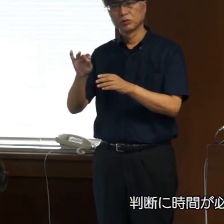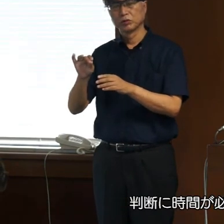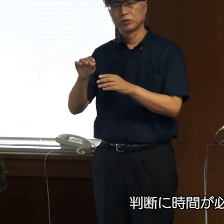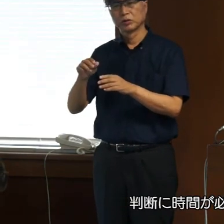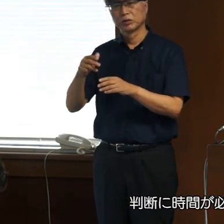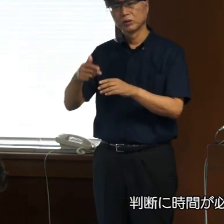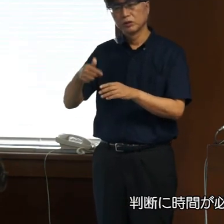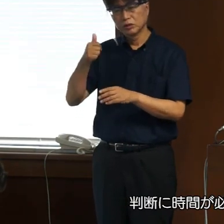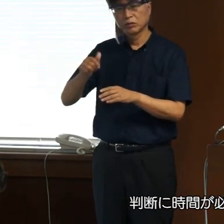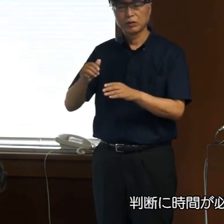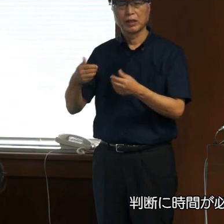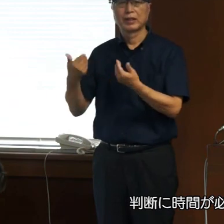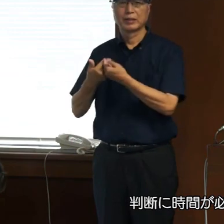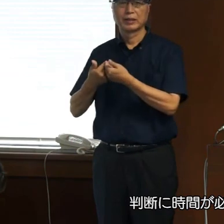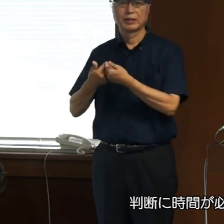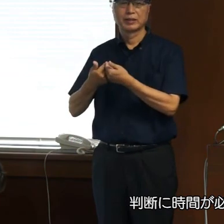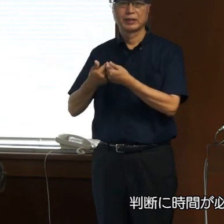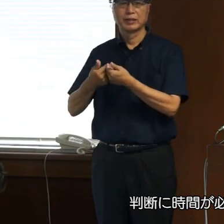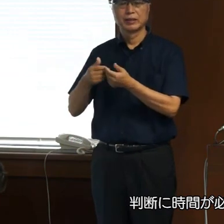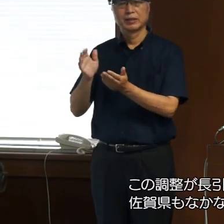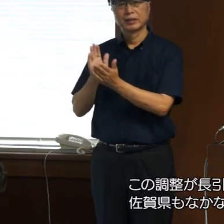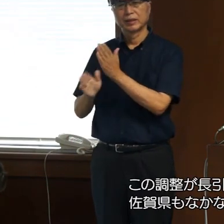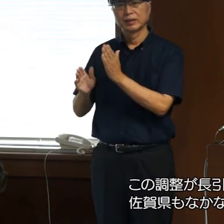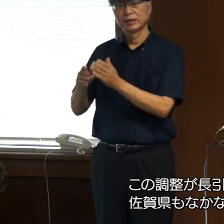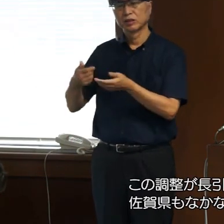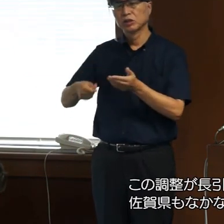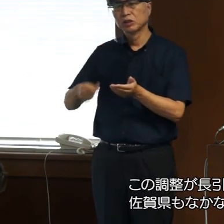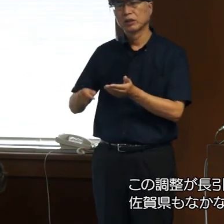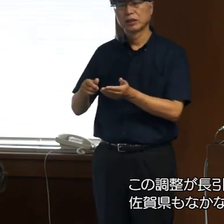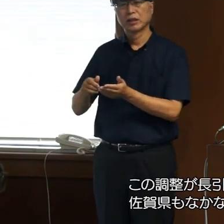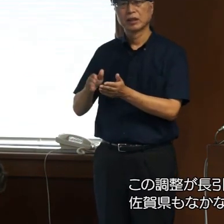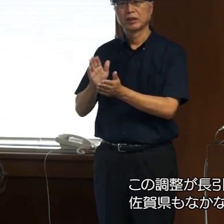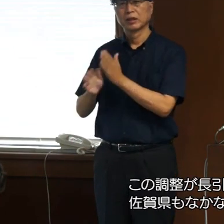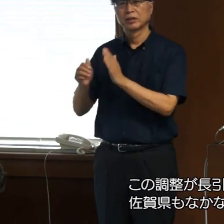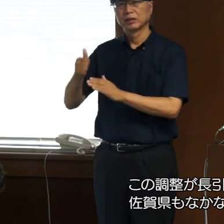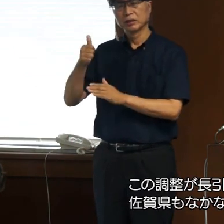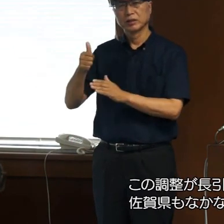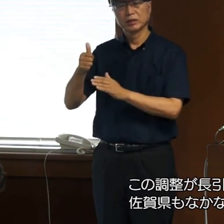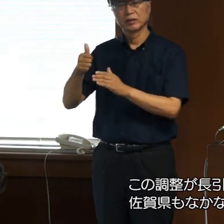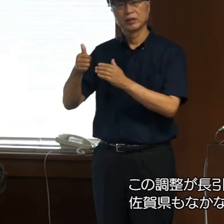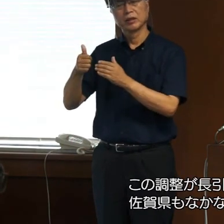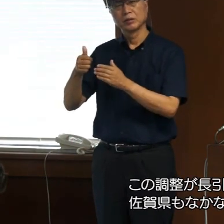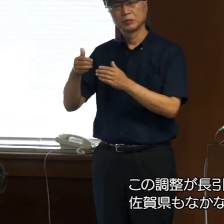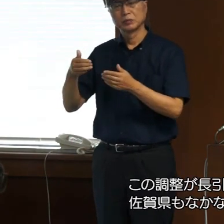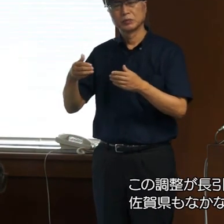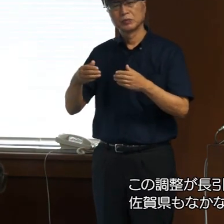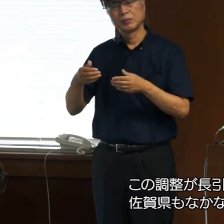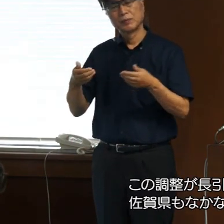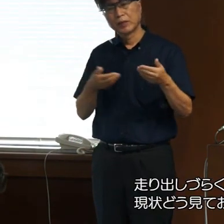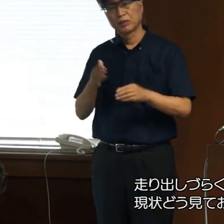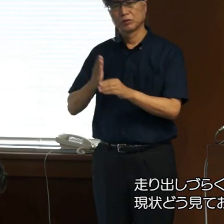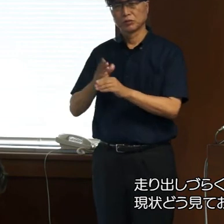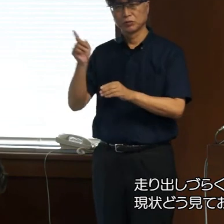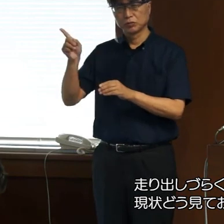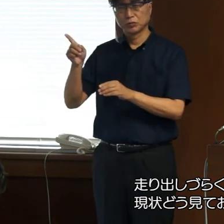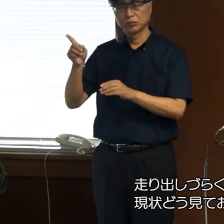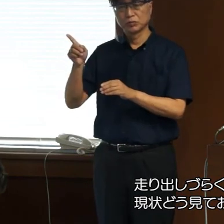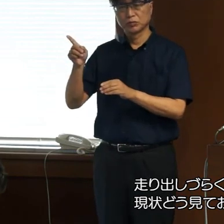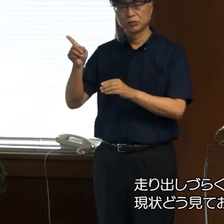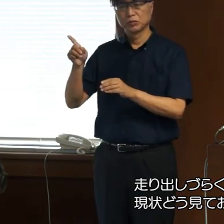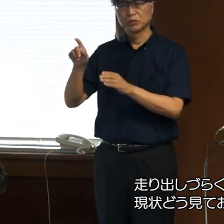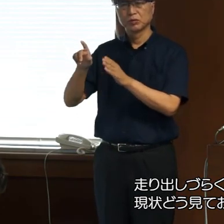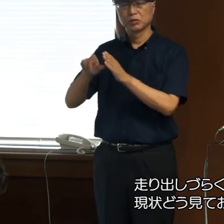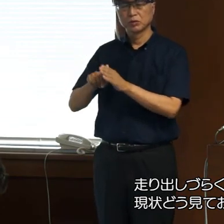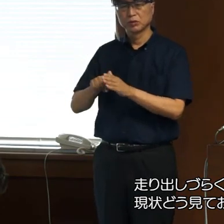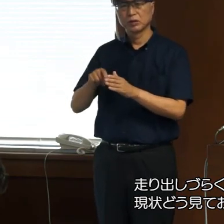判断に時間が必要と言っている状況で、この調整が長引くと佐賀県もなかなか24年開催に向けて走り出しづらくな